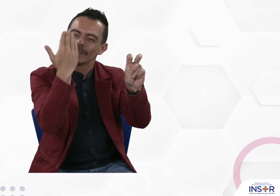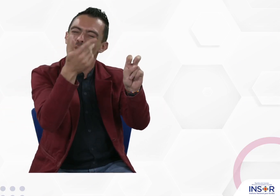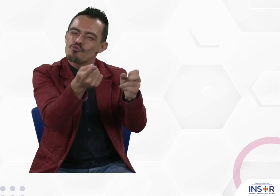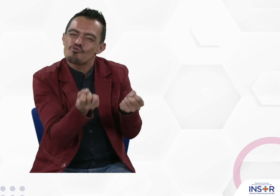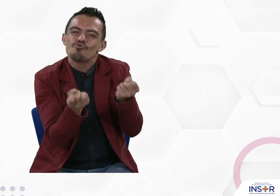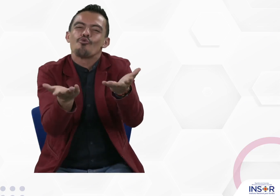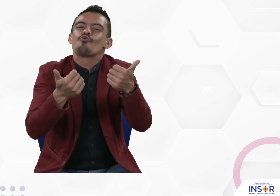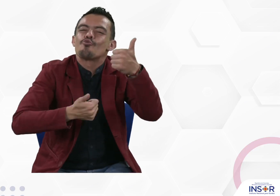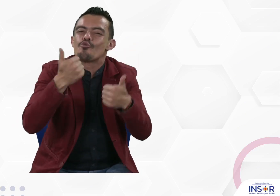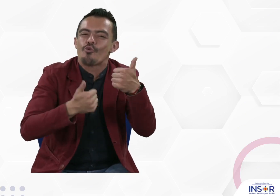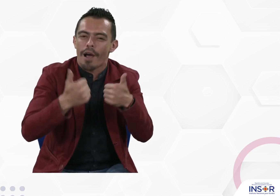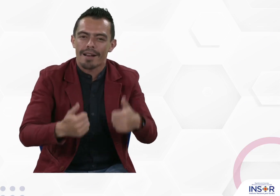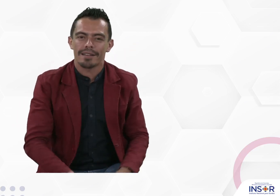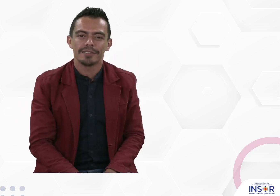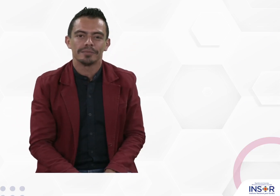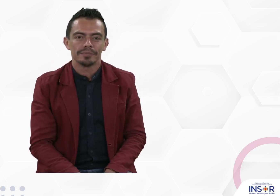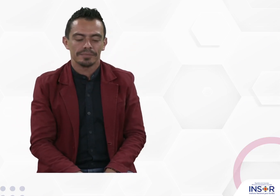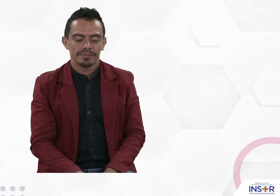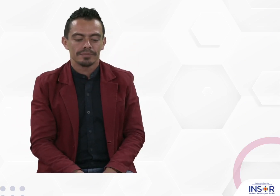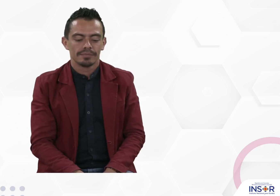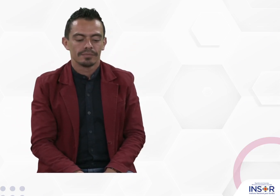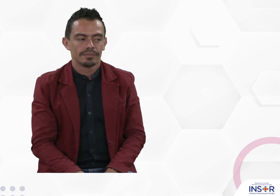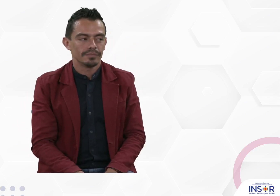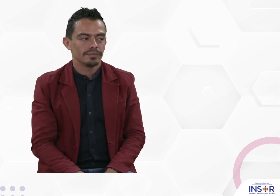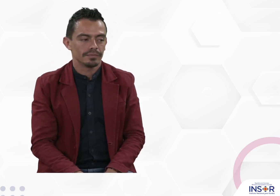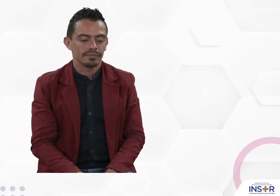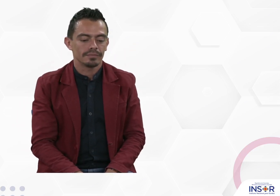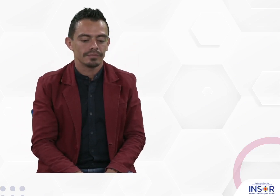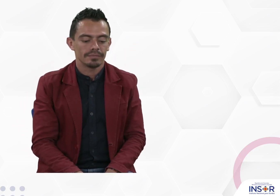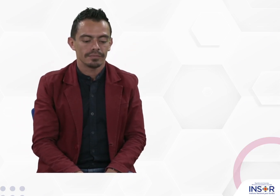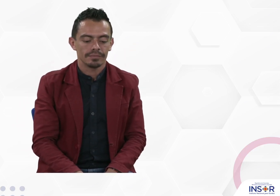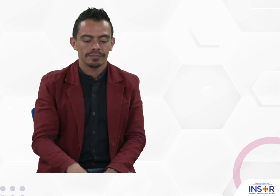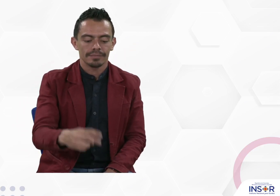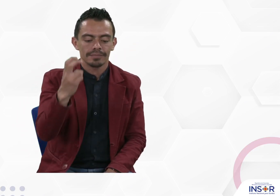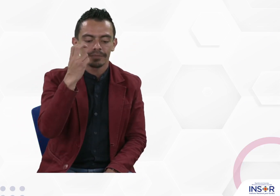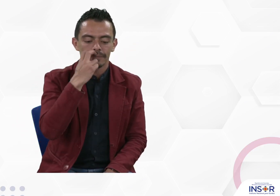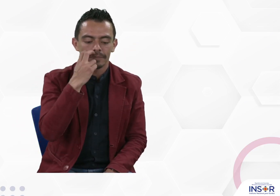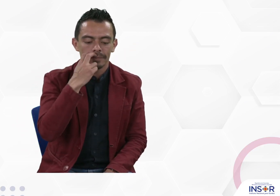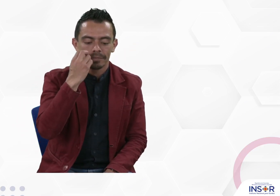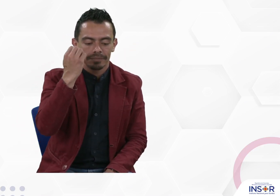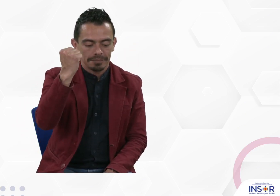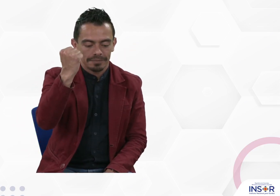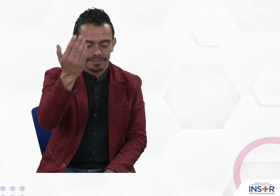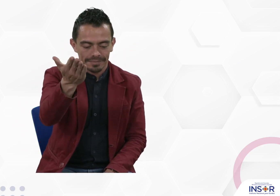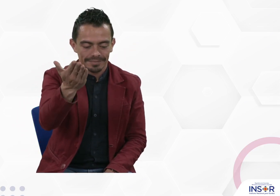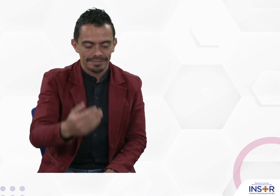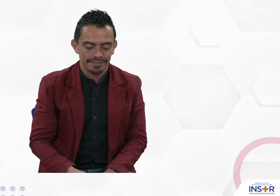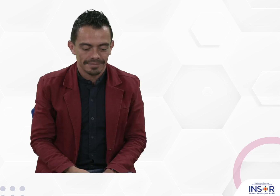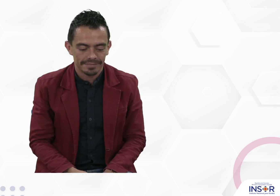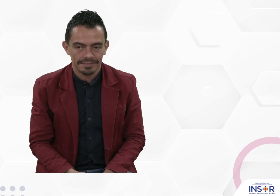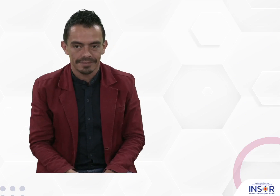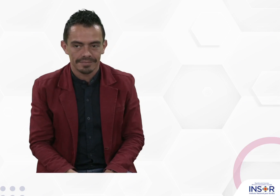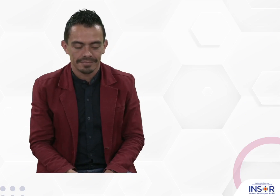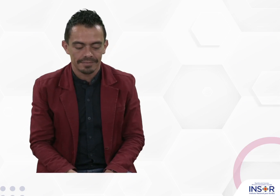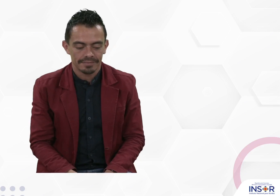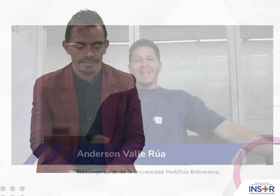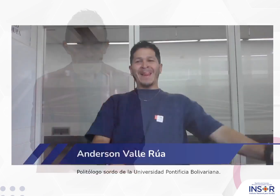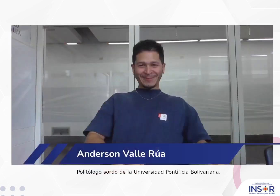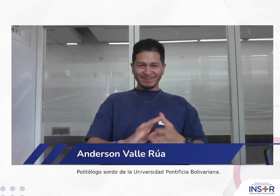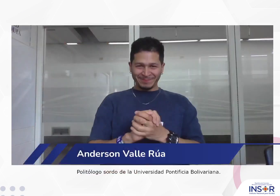ustedes consideran importantes que podamos compartir para personas sordas? Vamos a iniciar con Anderson.